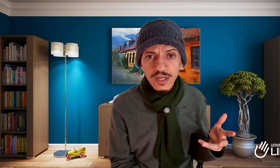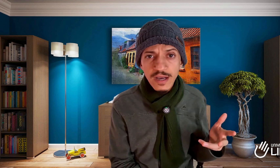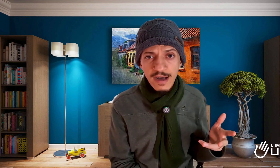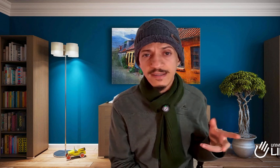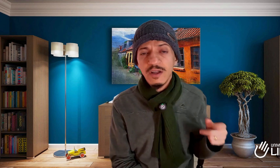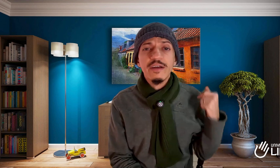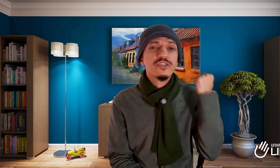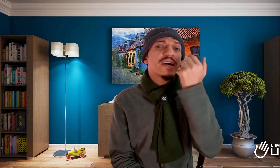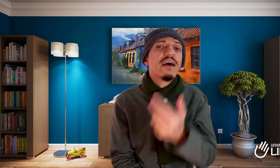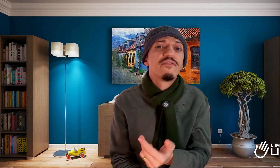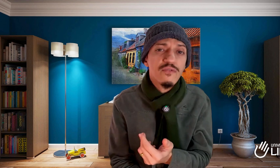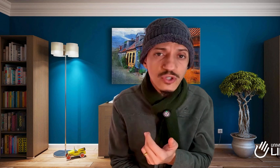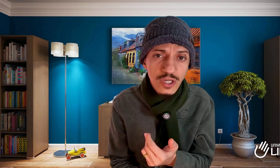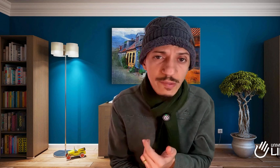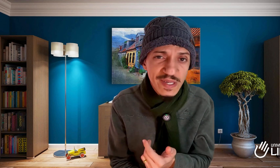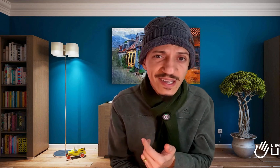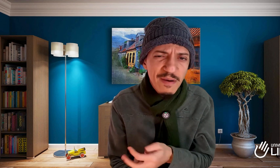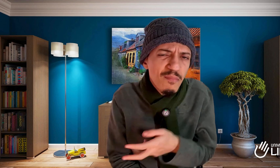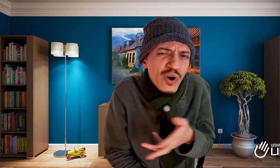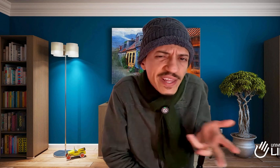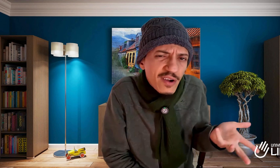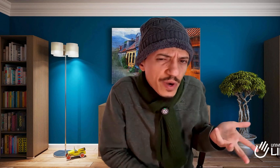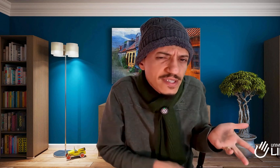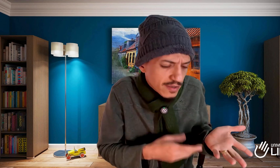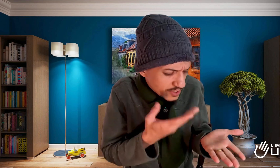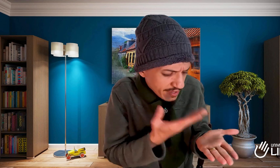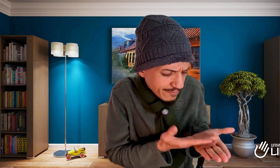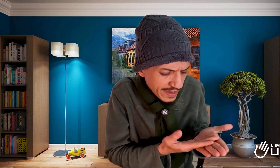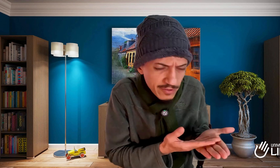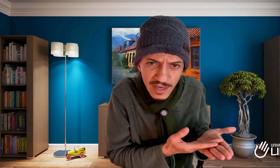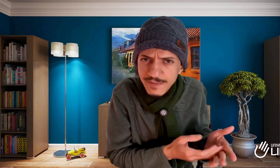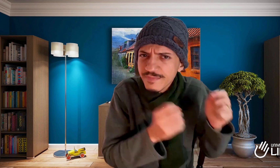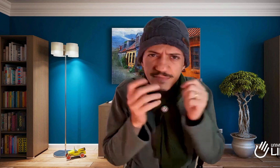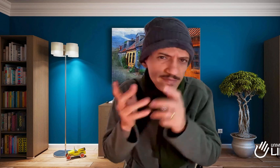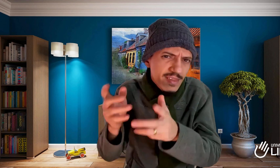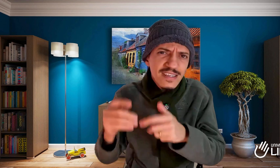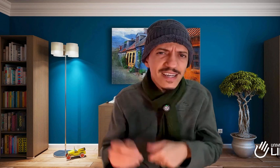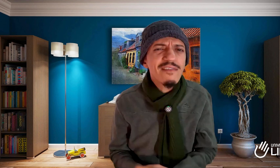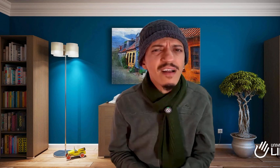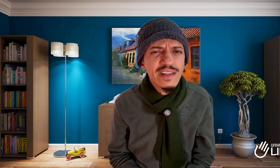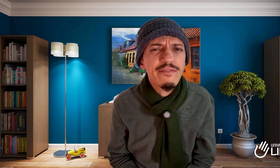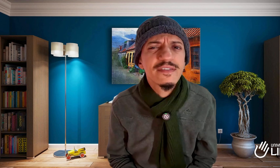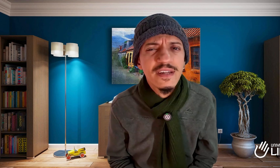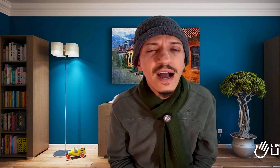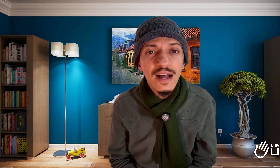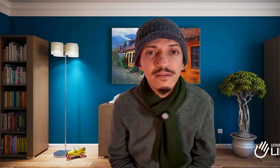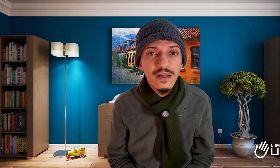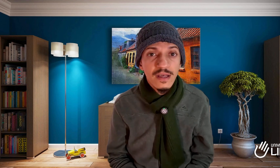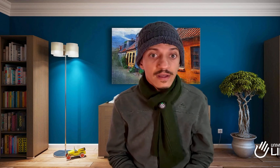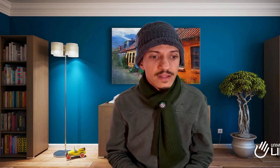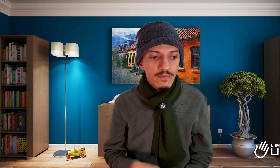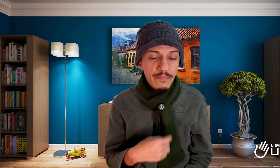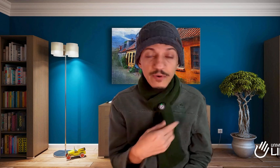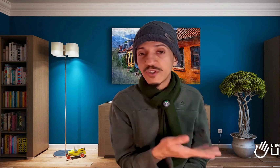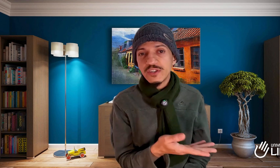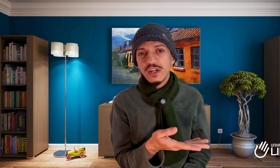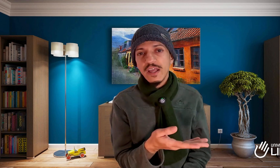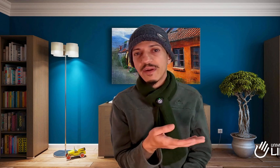casa. Na hora que eu chegava no curso de Libras, muita coisa que eu tinha feito ali, chegava lá, eu estava fazendo errado. Então, uma apostila de Libras